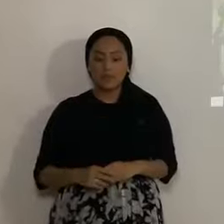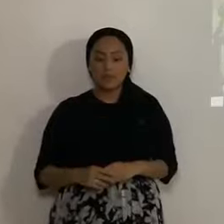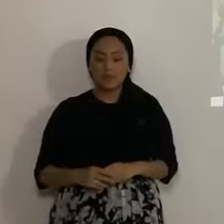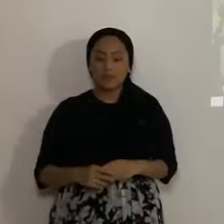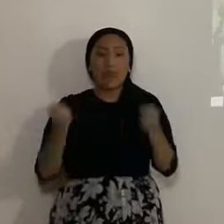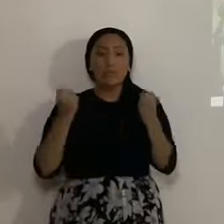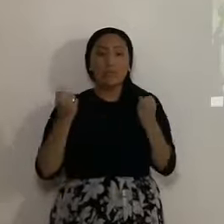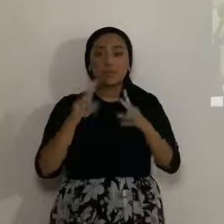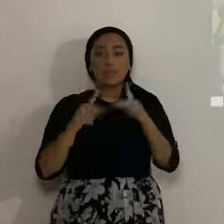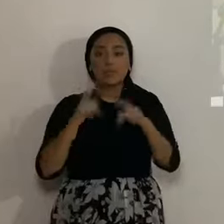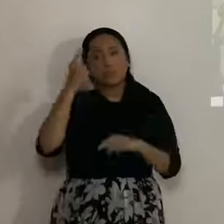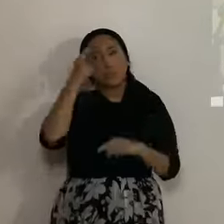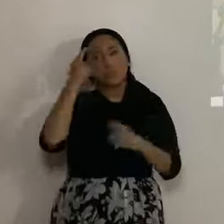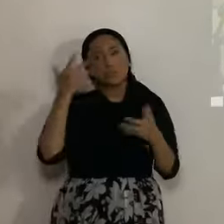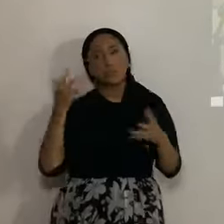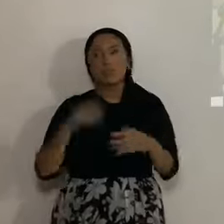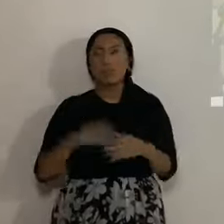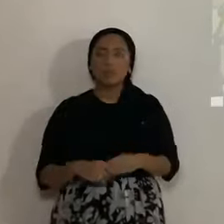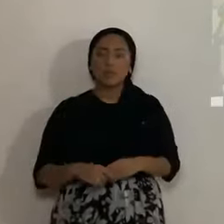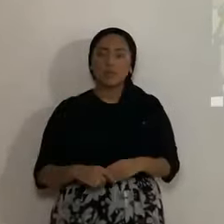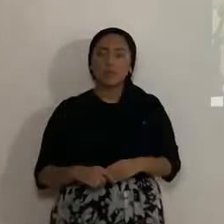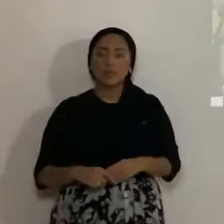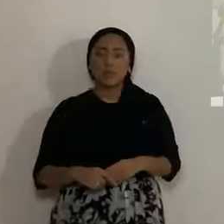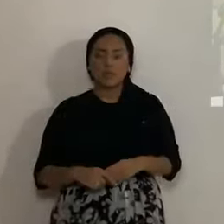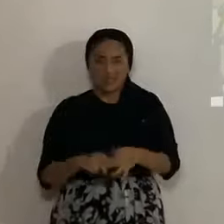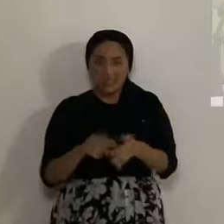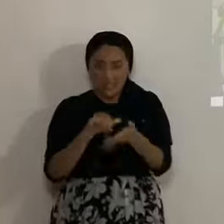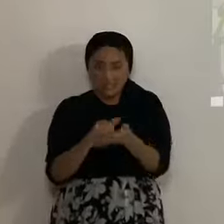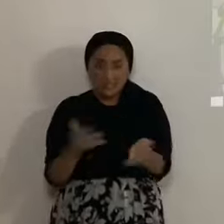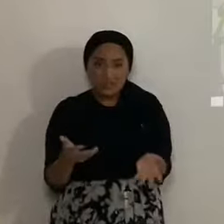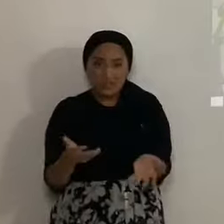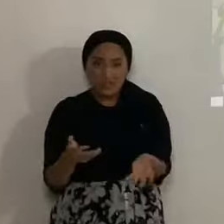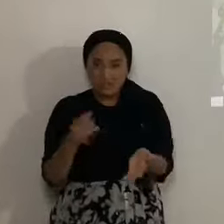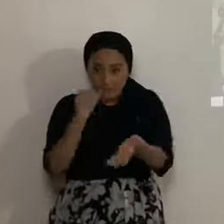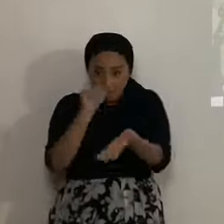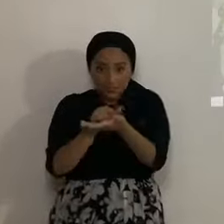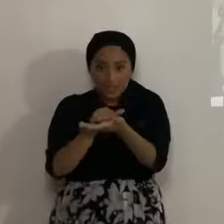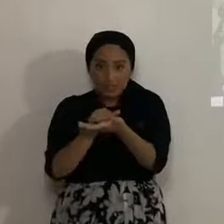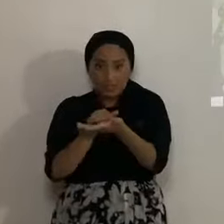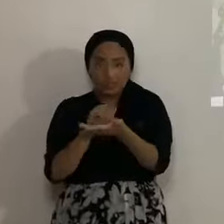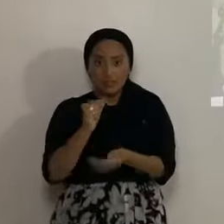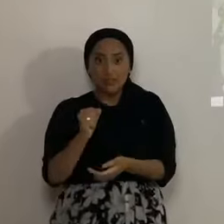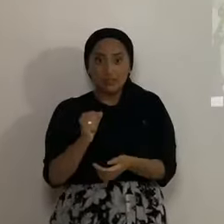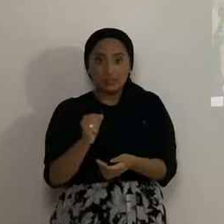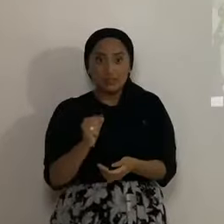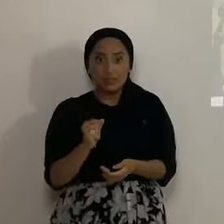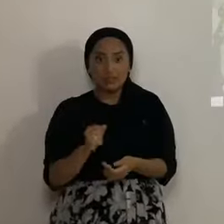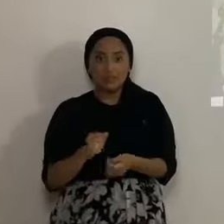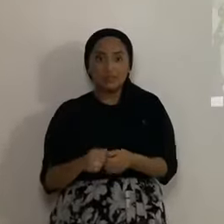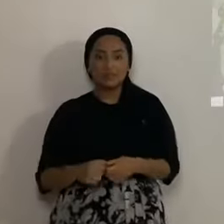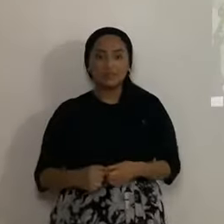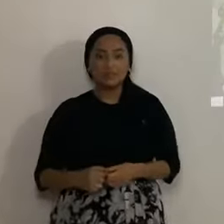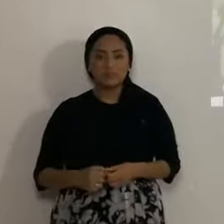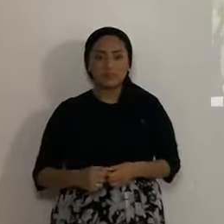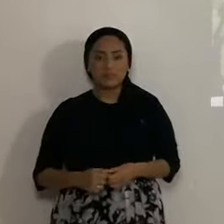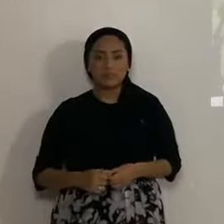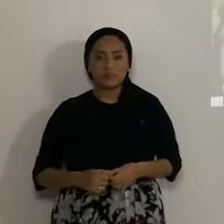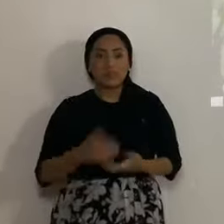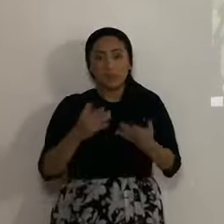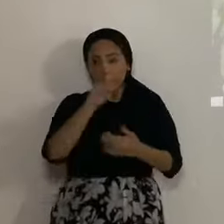muchas personas piensan, dicen, ¿es eso? ¿es eso? Tú te lo puedes estar preguntando, no te